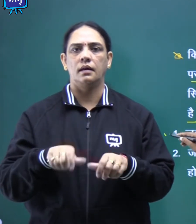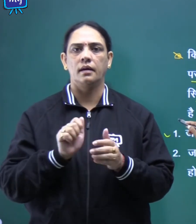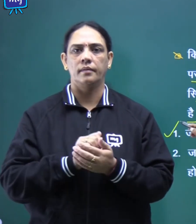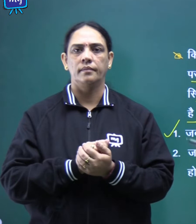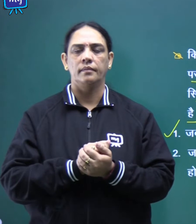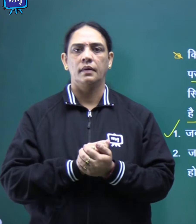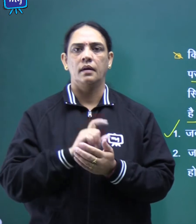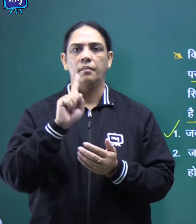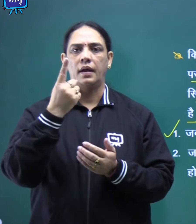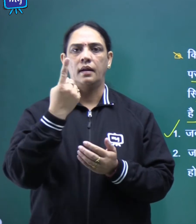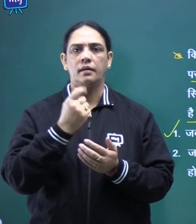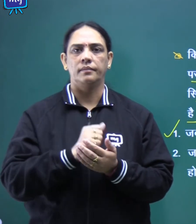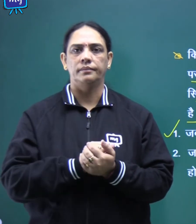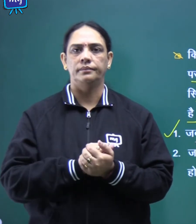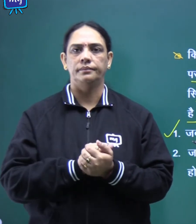फर्स्ट,